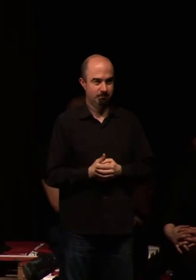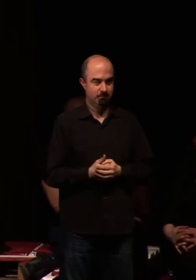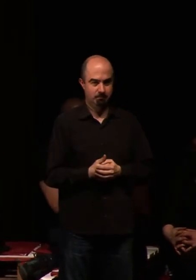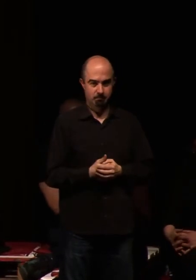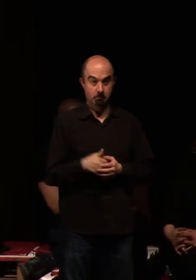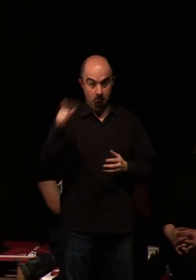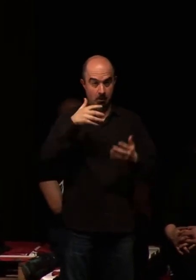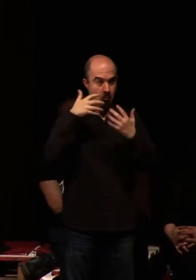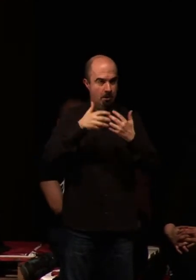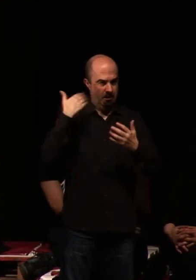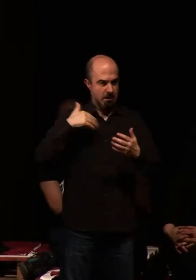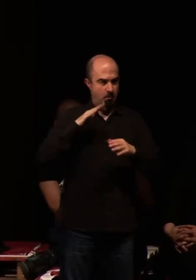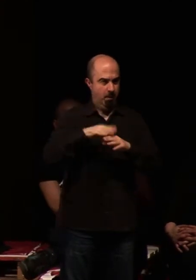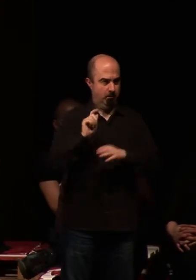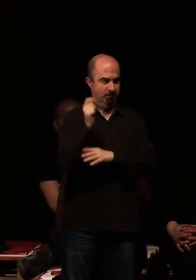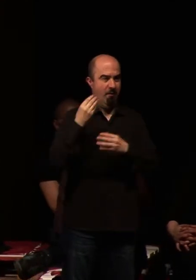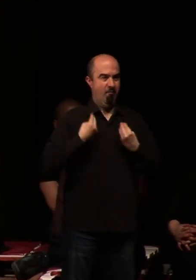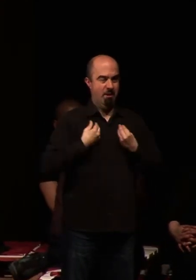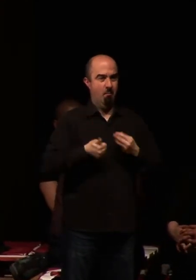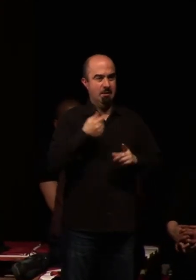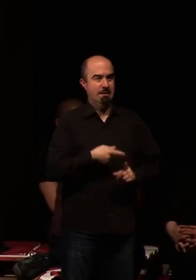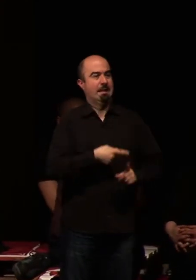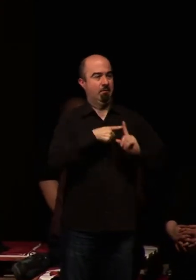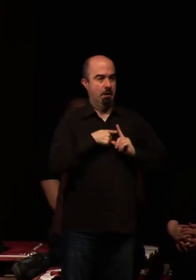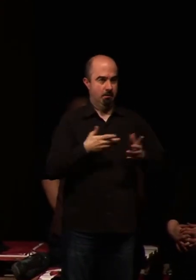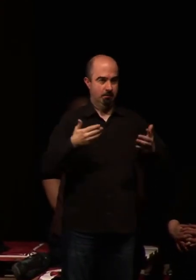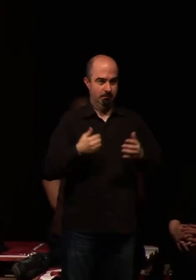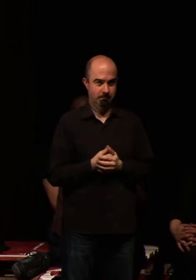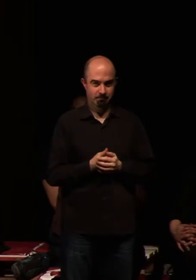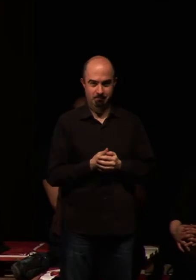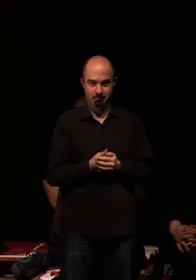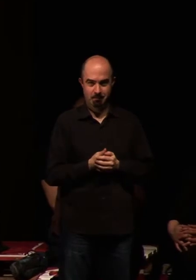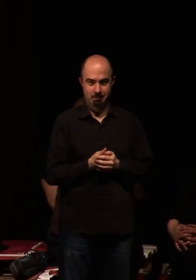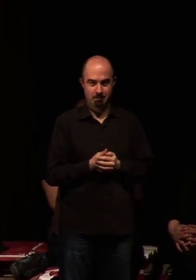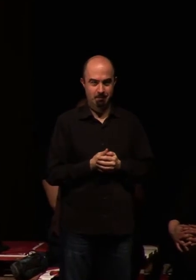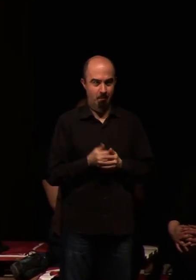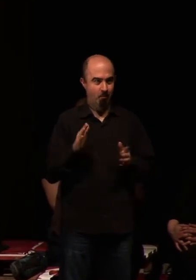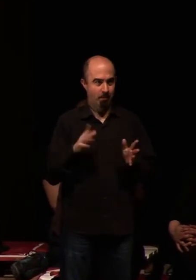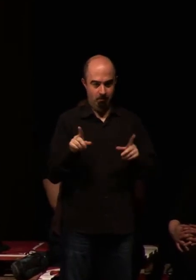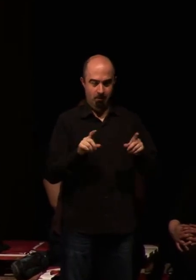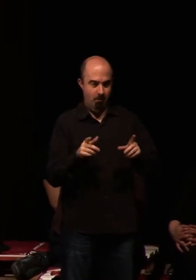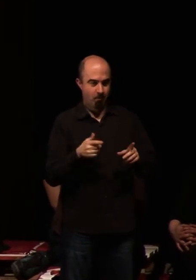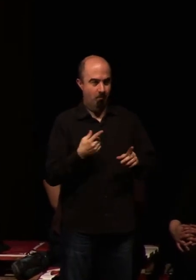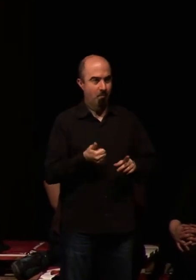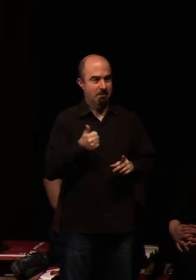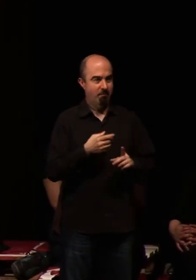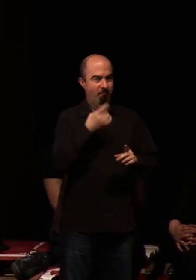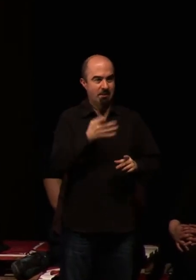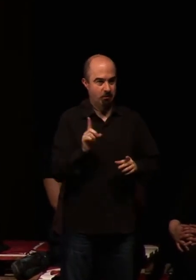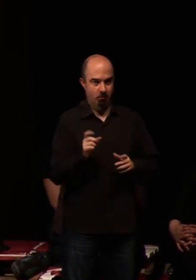per tenir una vida més sacrificada, per no optar per tenir una vida més